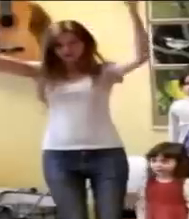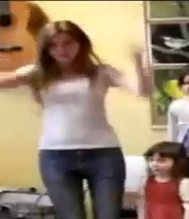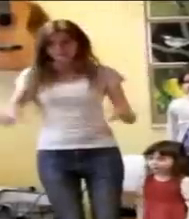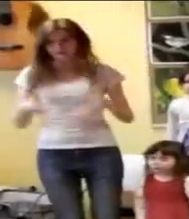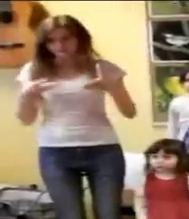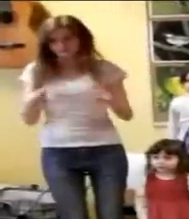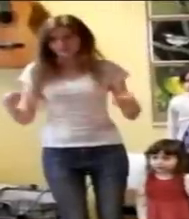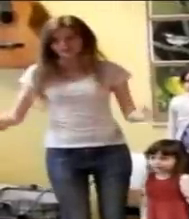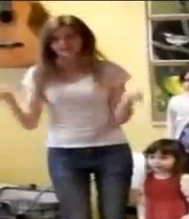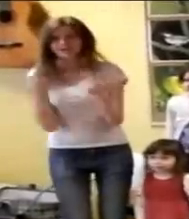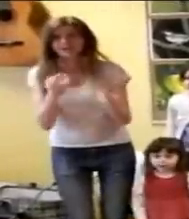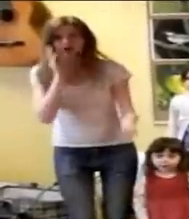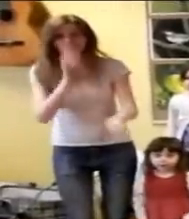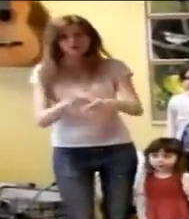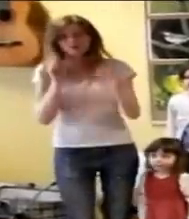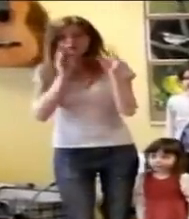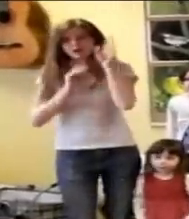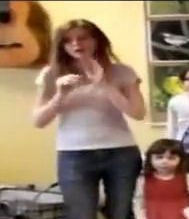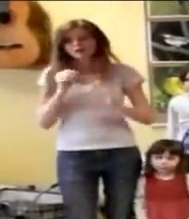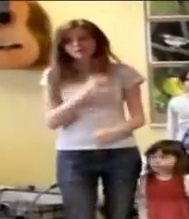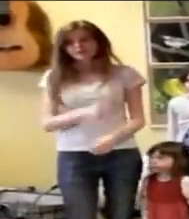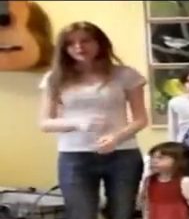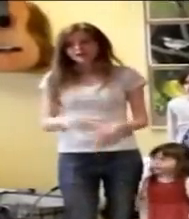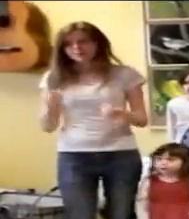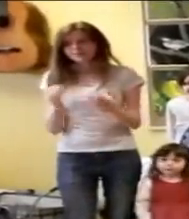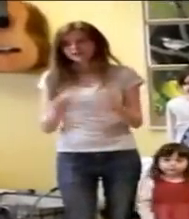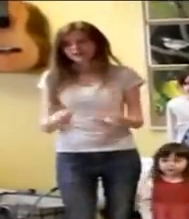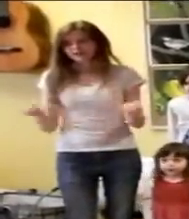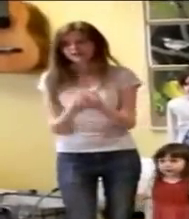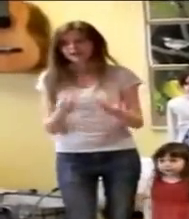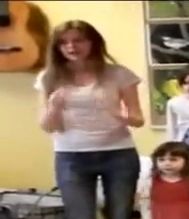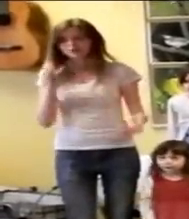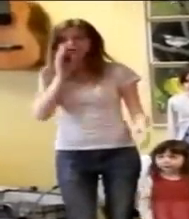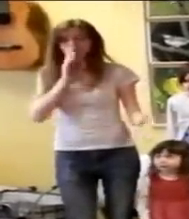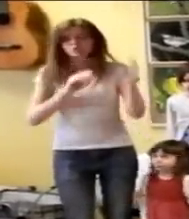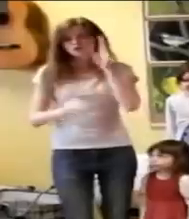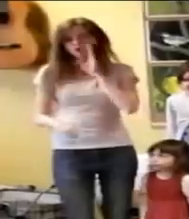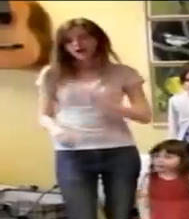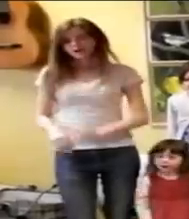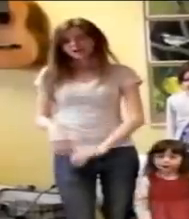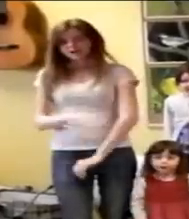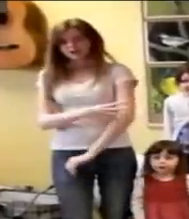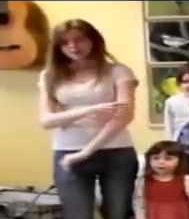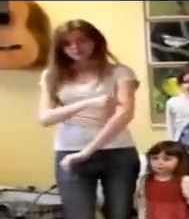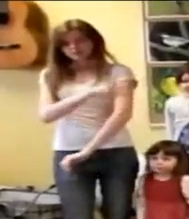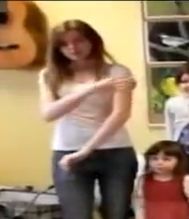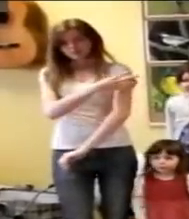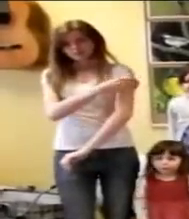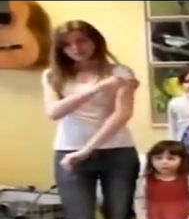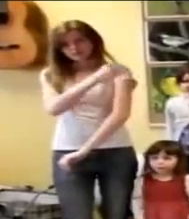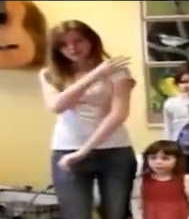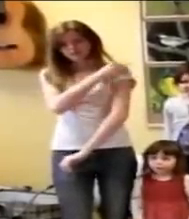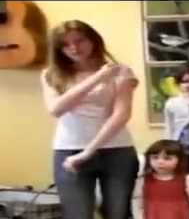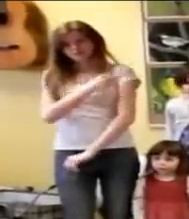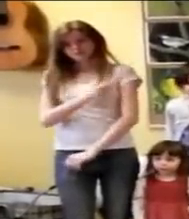połóżem, nie jest jak dusza z próżu, nie jest jak dusza z próżu.